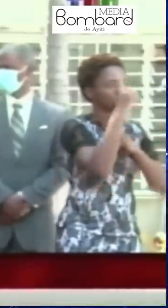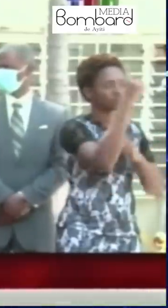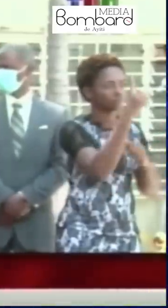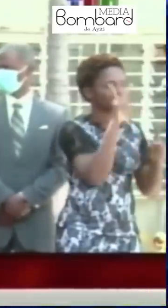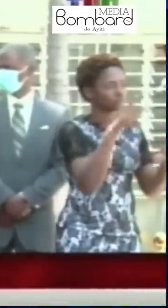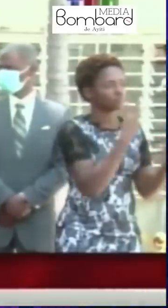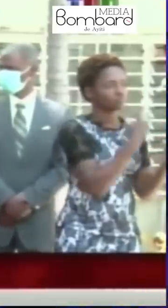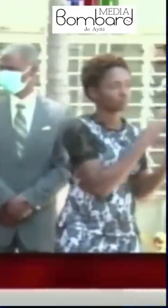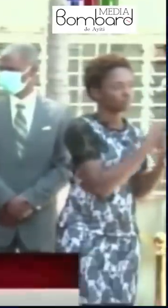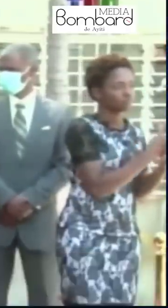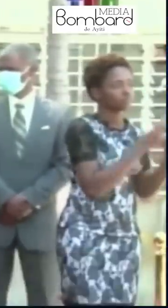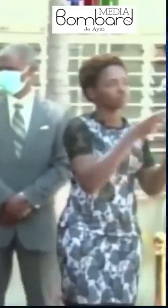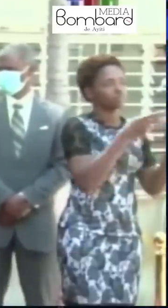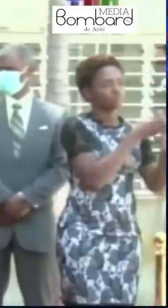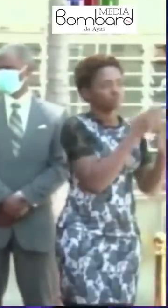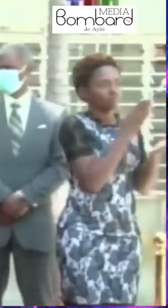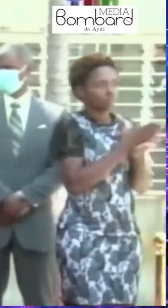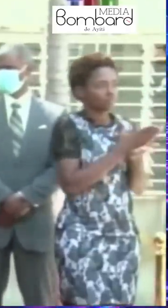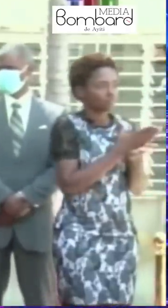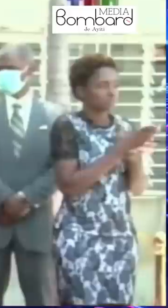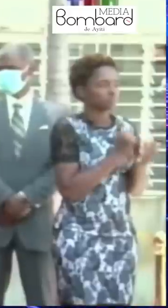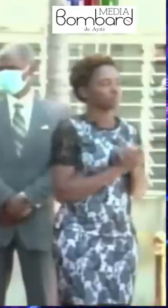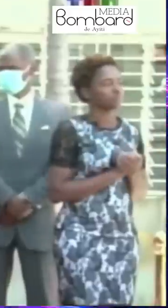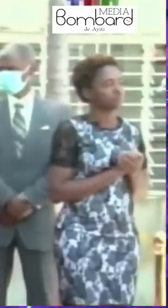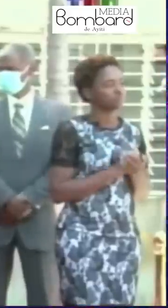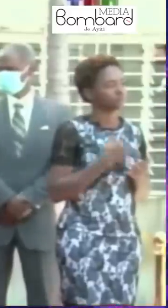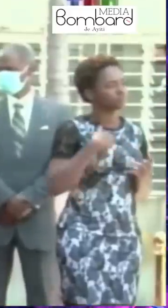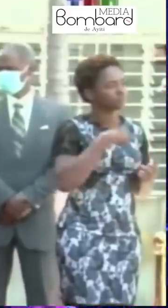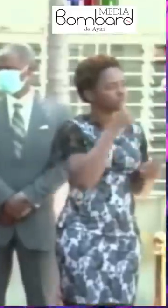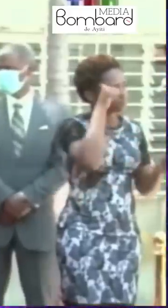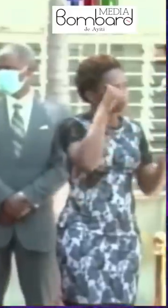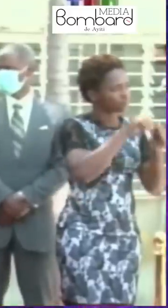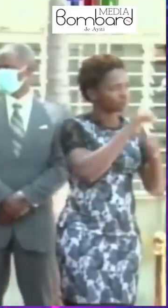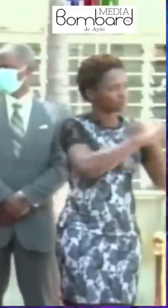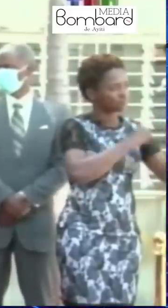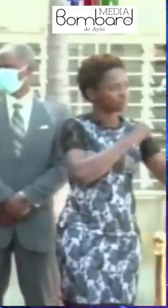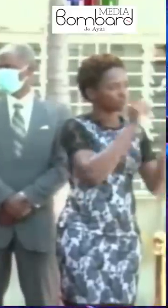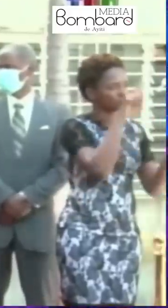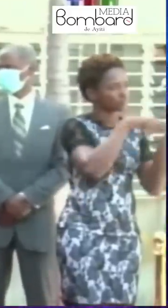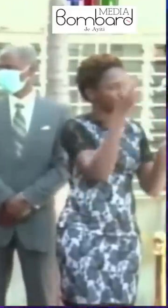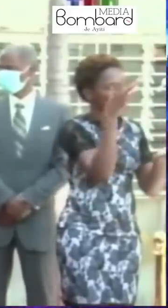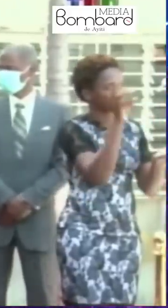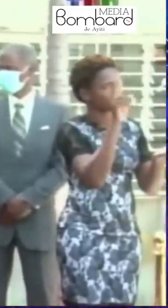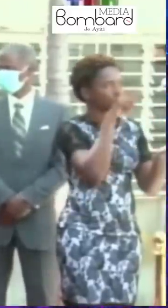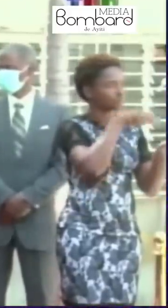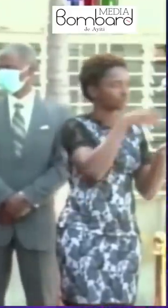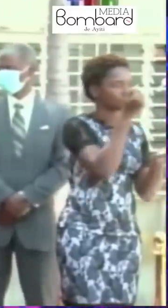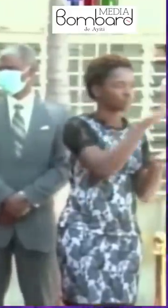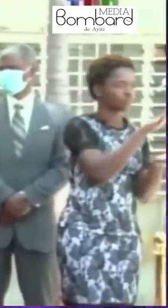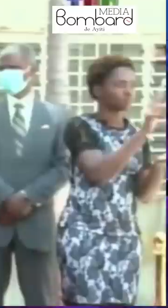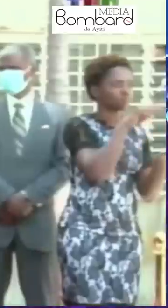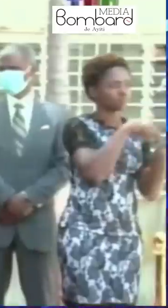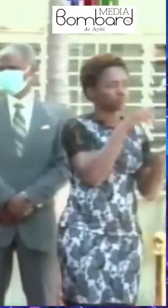t'est faite et puis kidnapping dans le pays. Et nous songer dans l'année 2016, disons